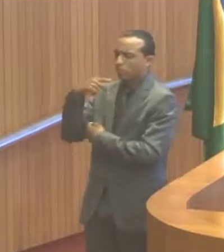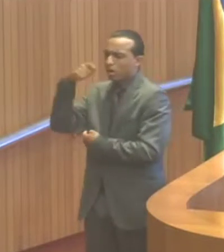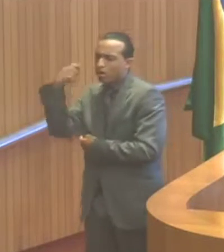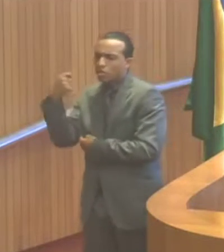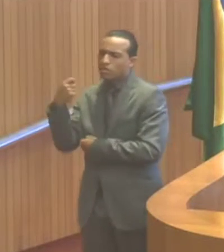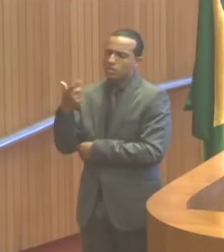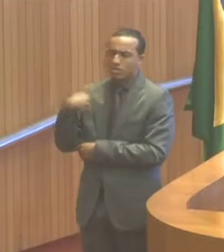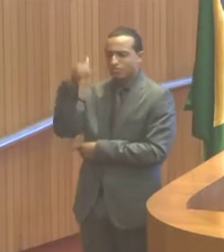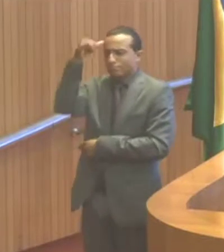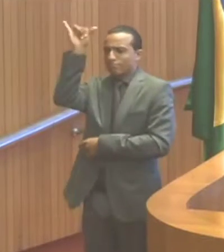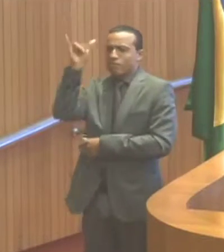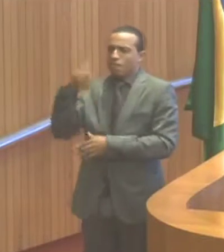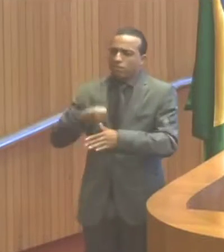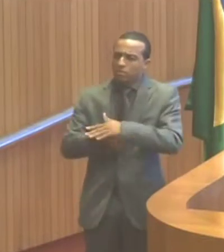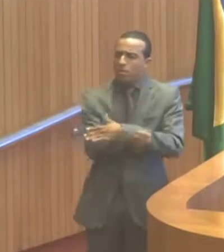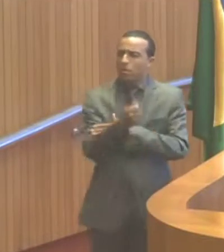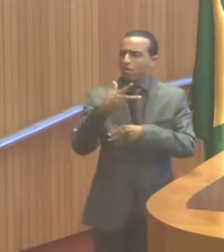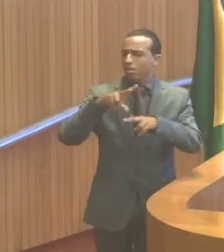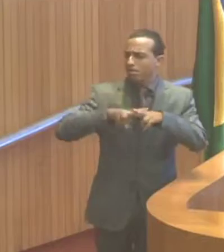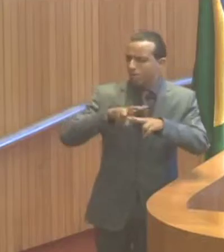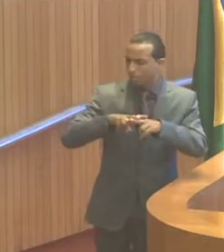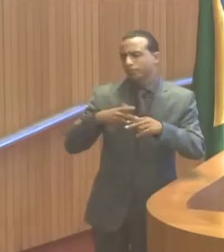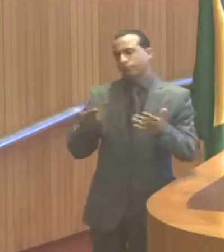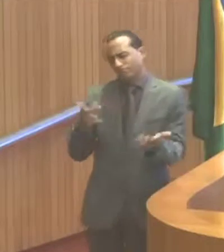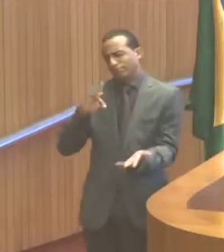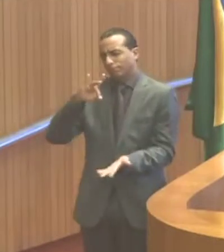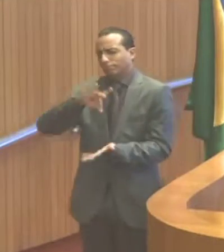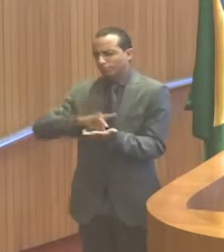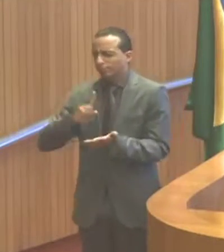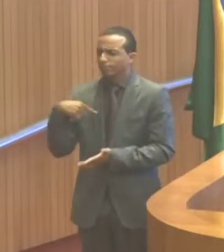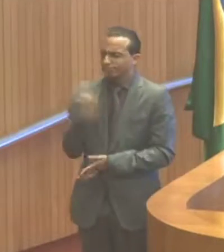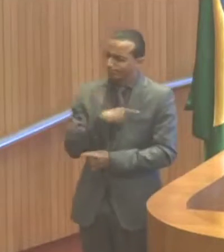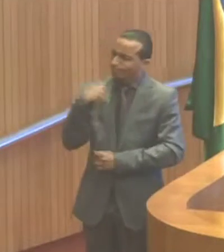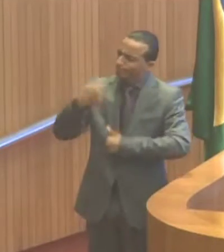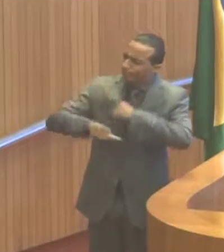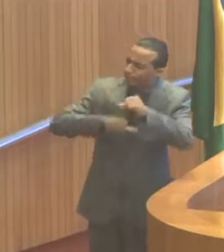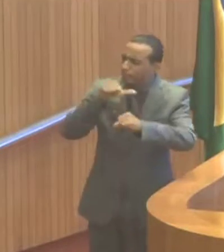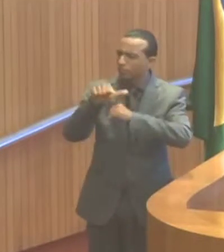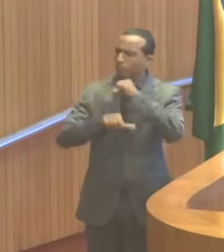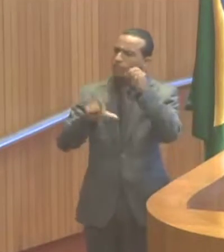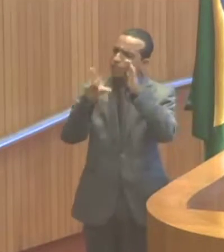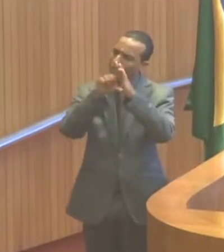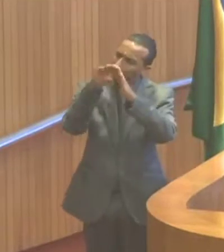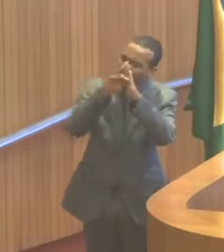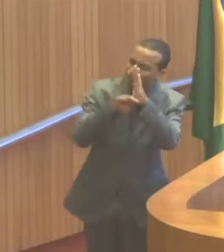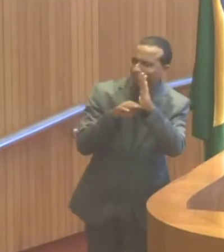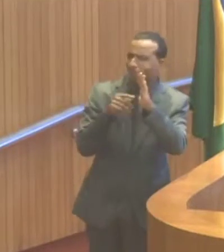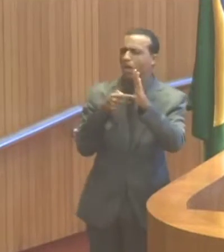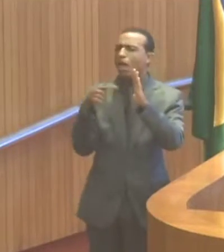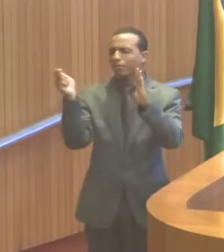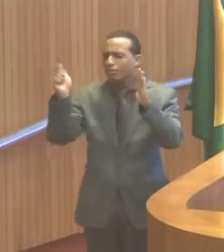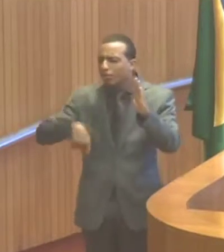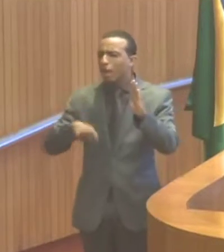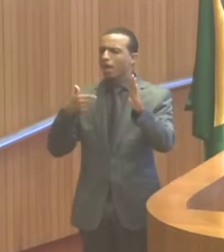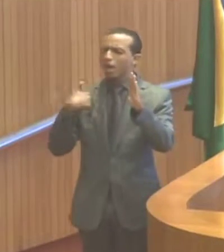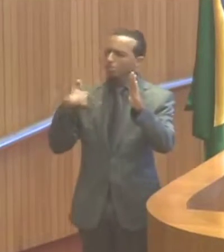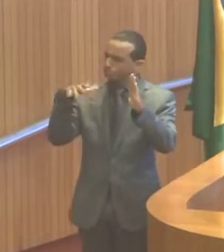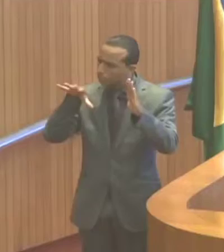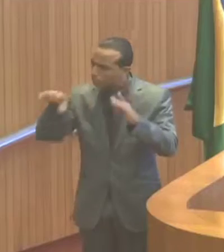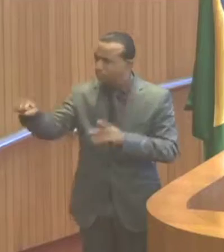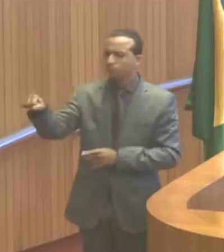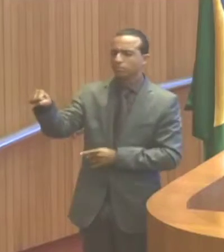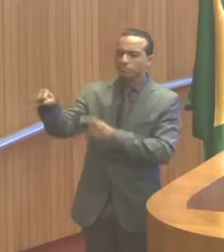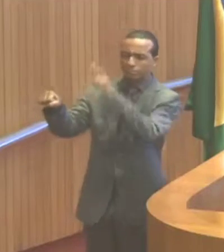sistema prisional. E aí é verdade, nós precisamos, de fato, ter uma reforma muito mais ampla para a gente poder chegar naquele que,